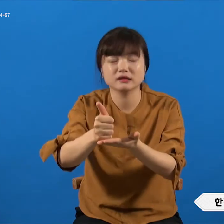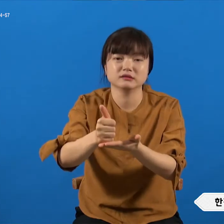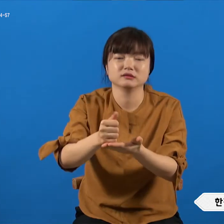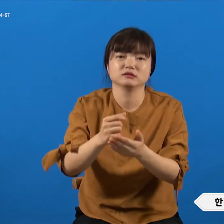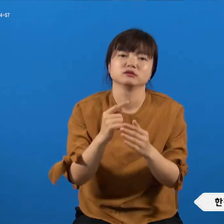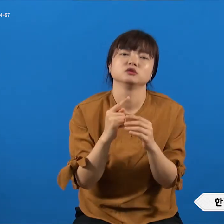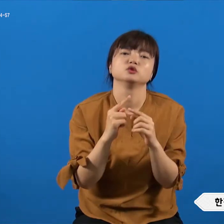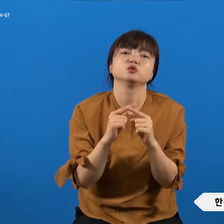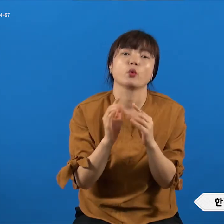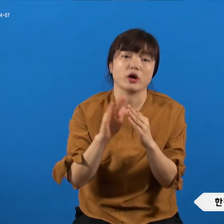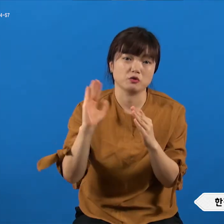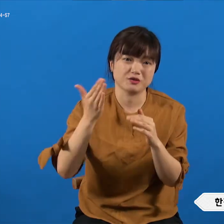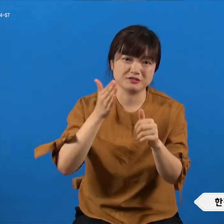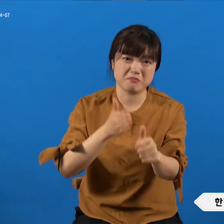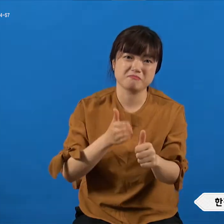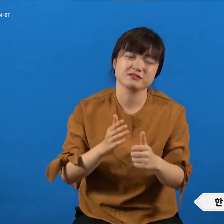모든 성도들 되시기를 바랍니다.